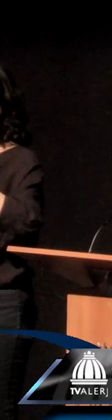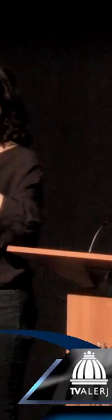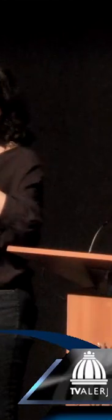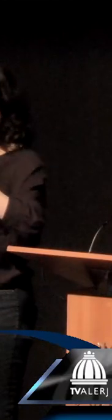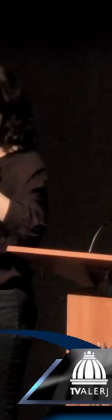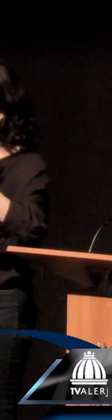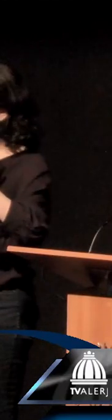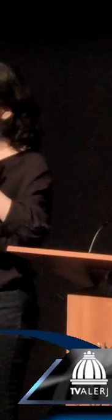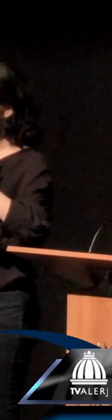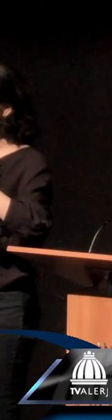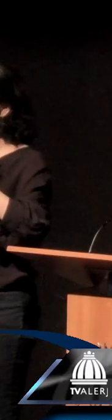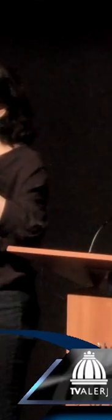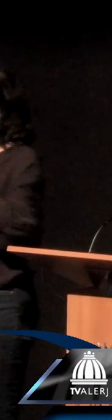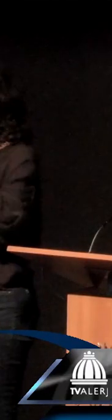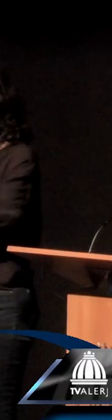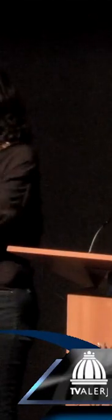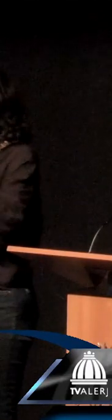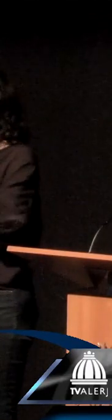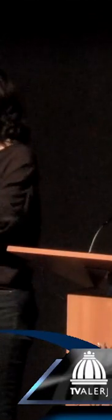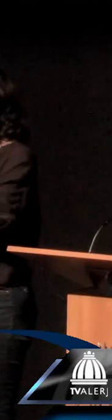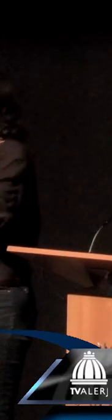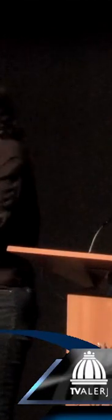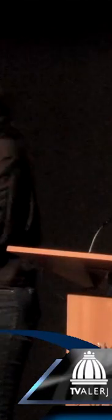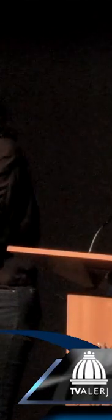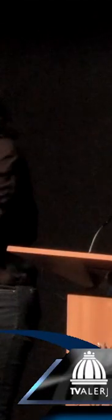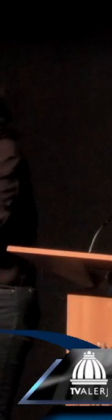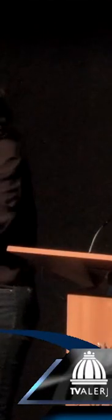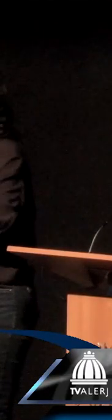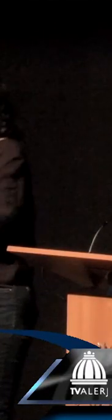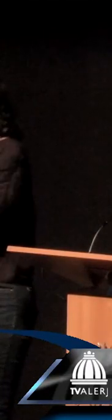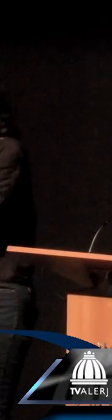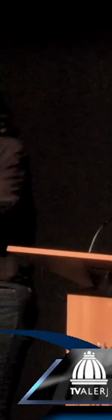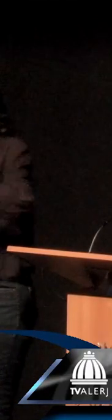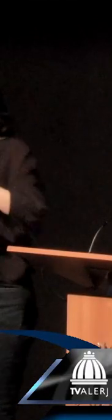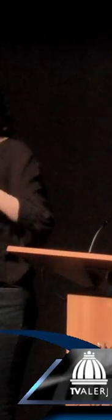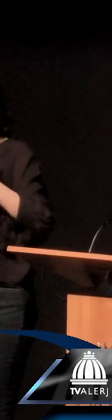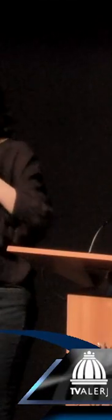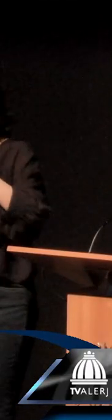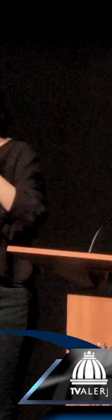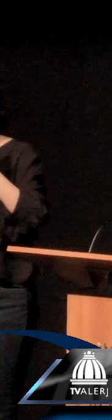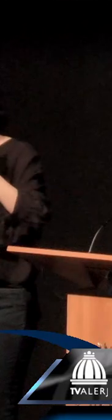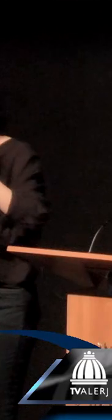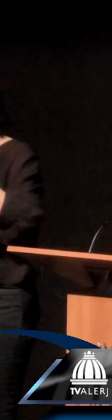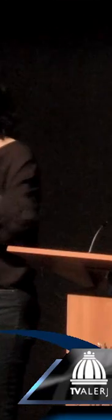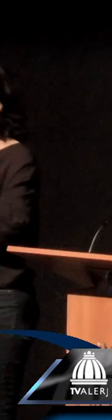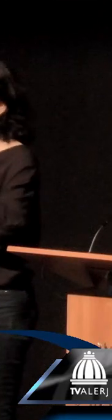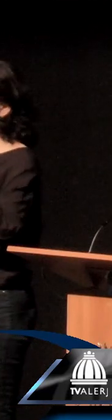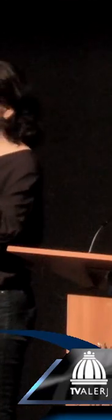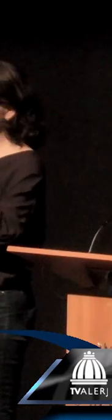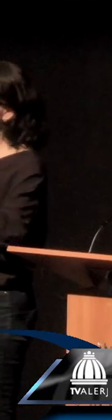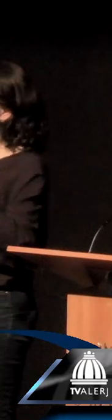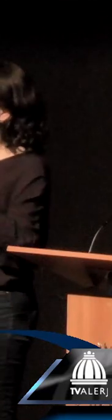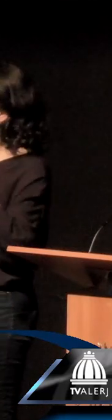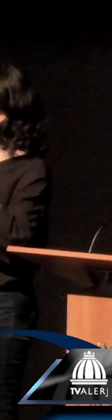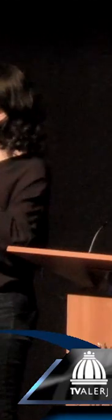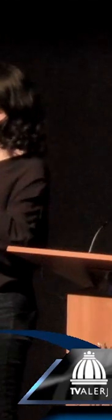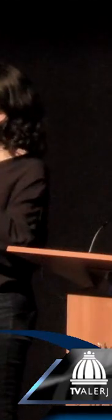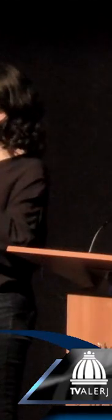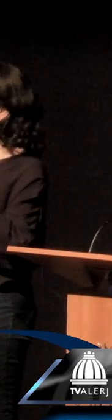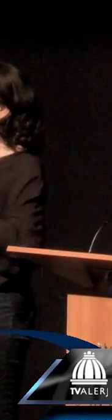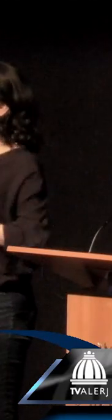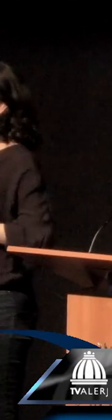questão da complexidade da alimentação né se alimentação é complexa Pensa num programa de alimentação com complexo ele é né então